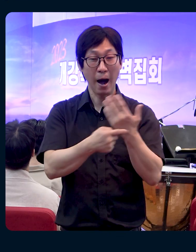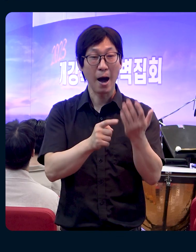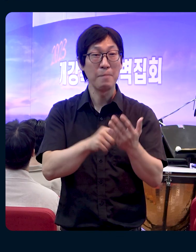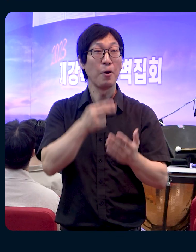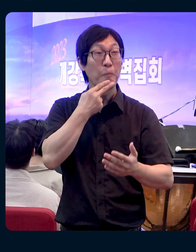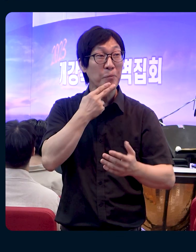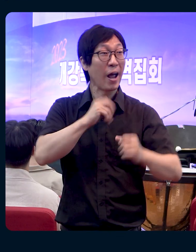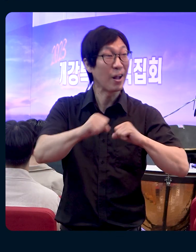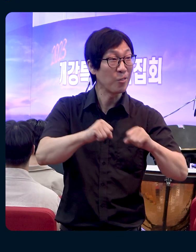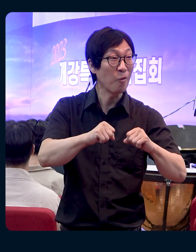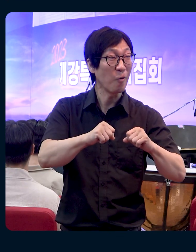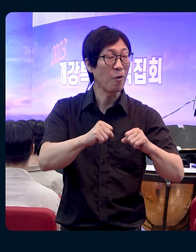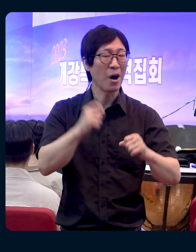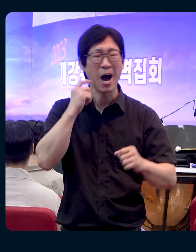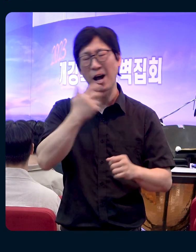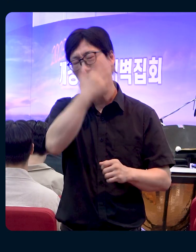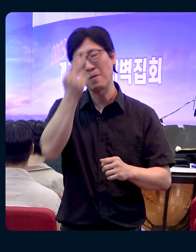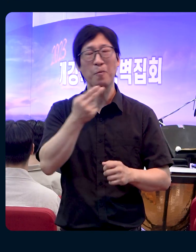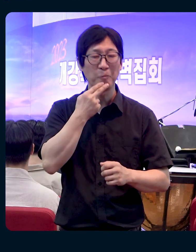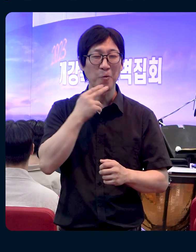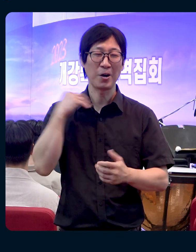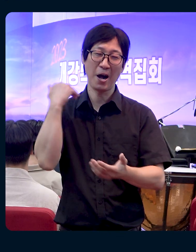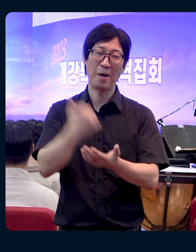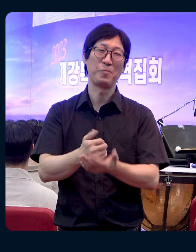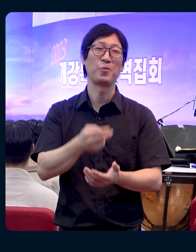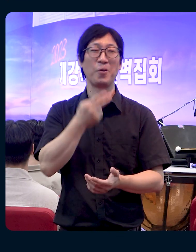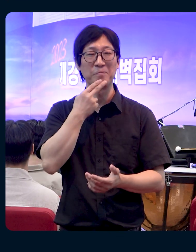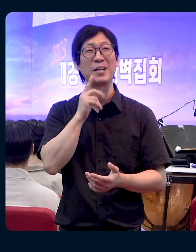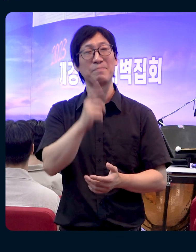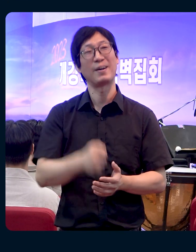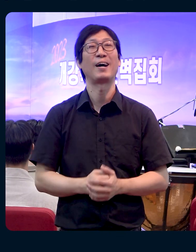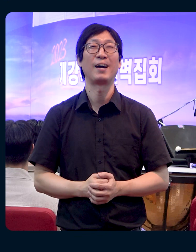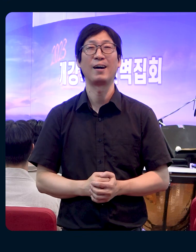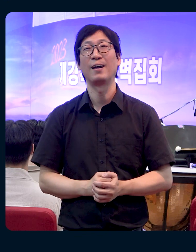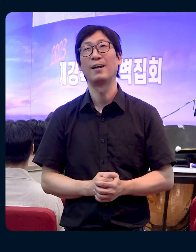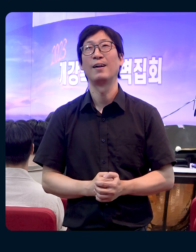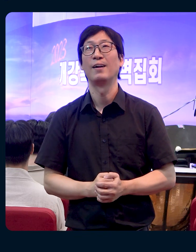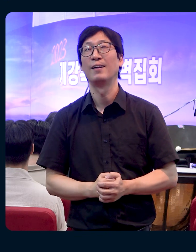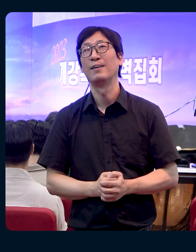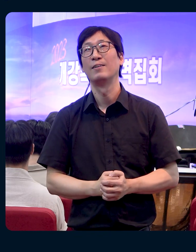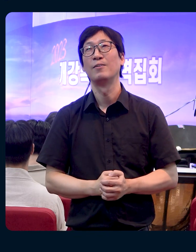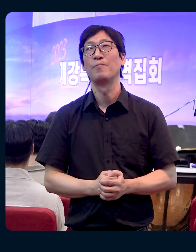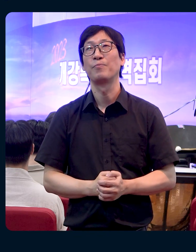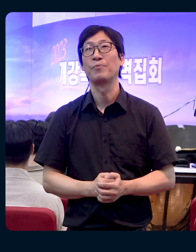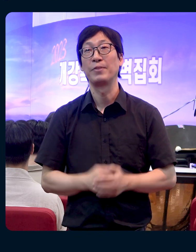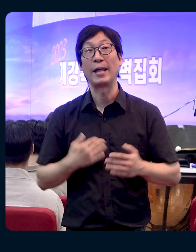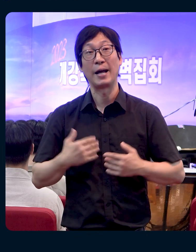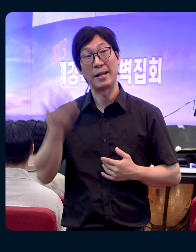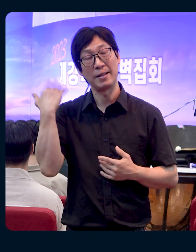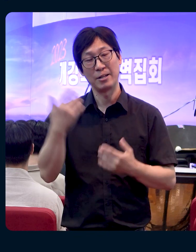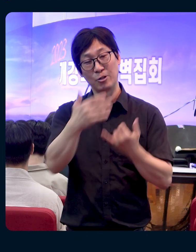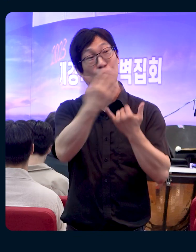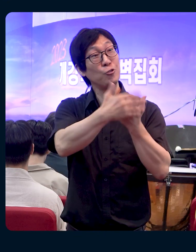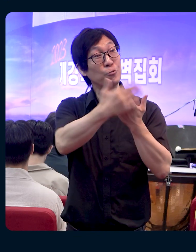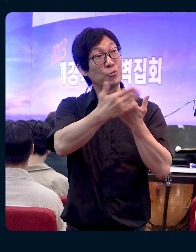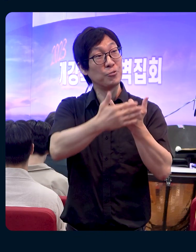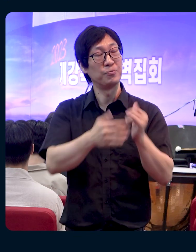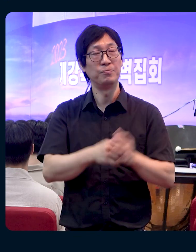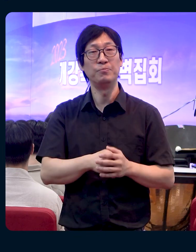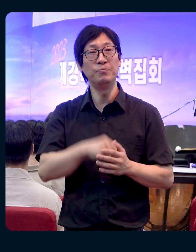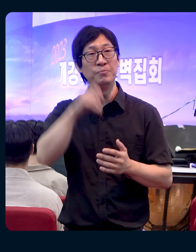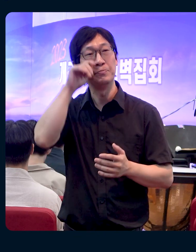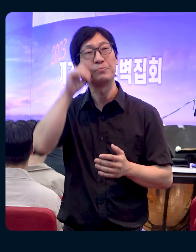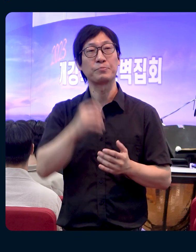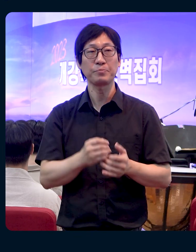않고 감동적이지도 않아요. 제가 유튜브에서